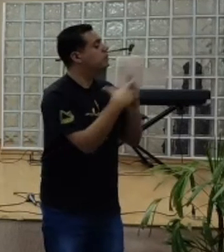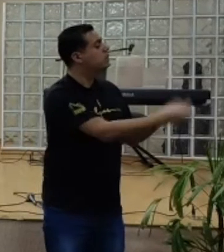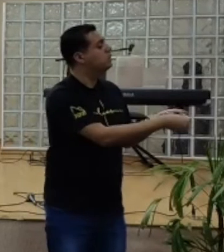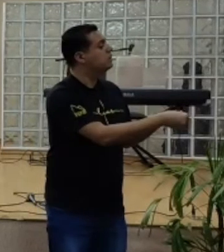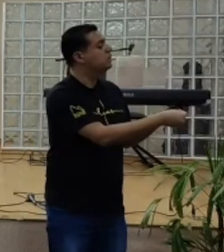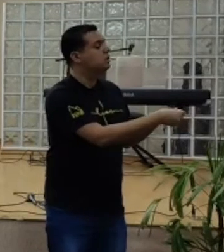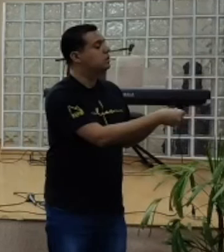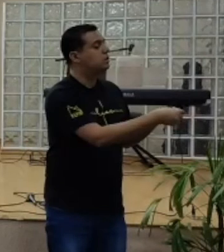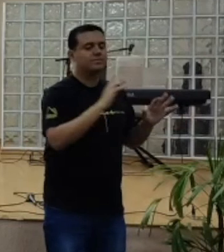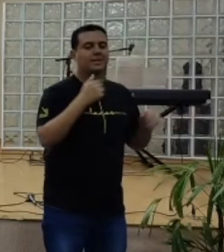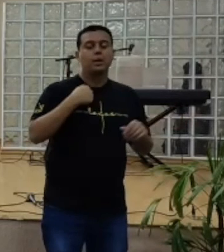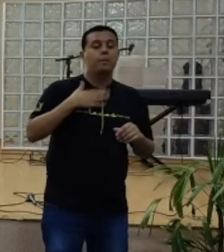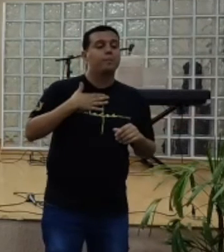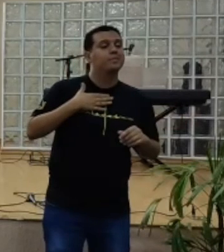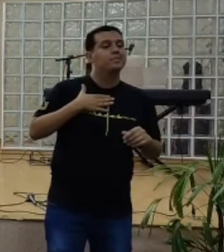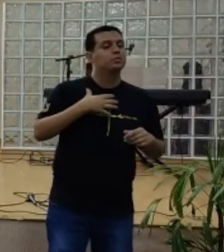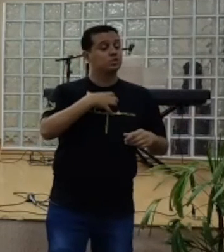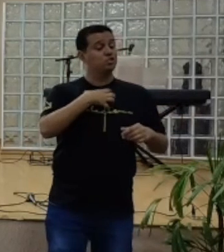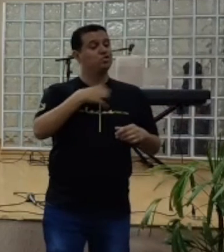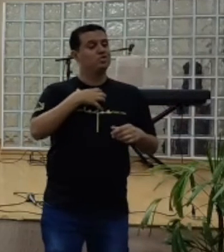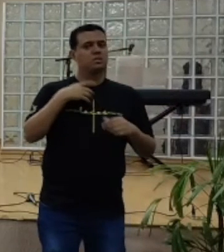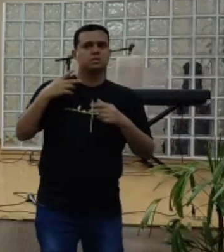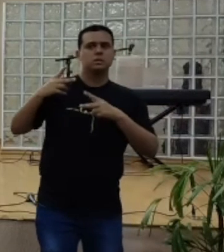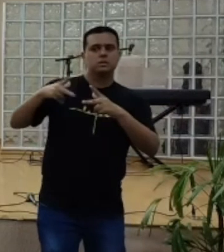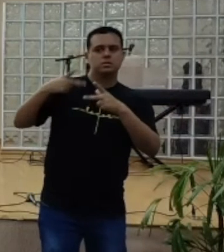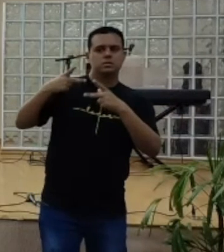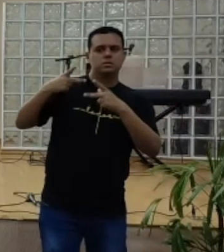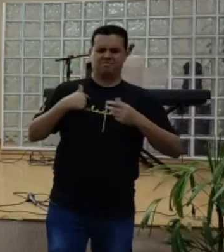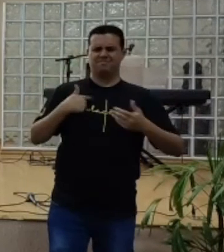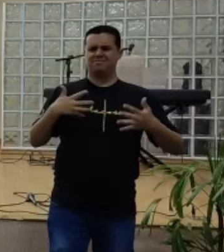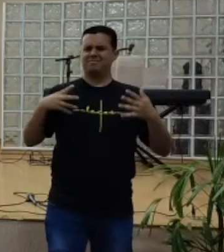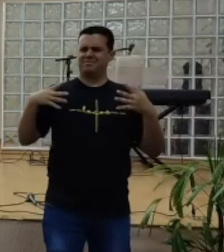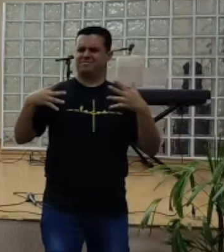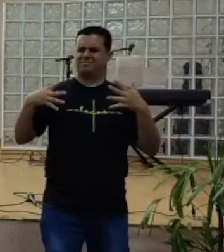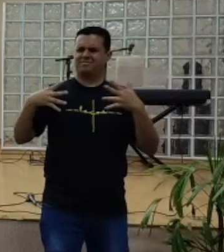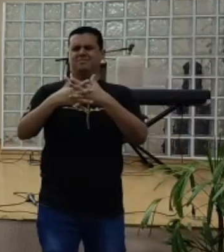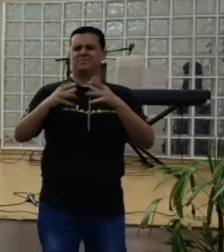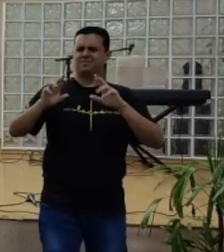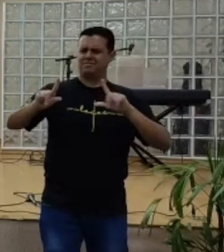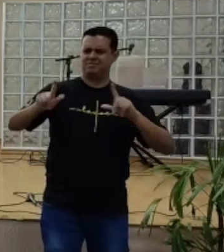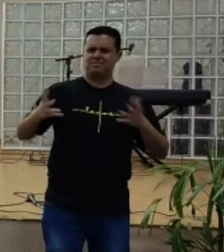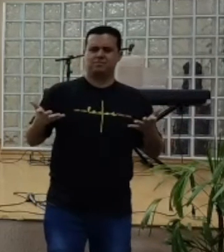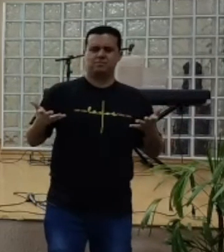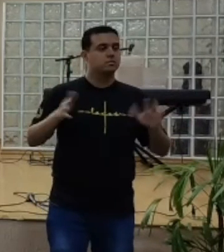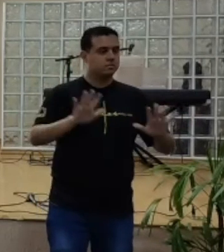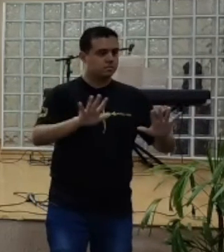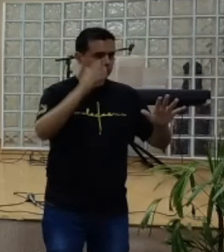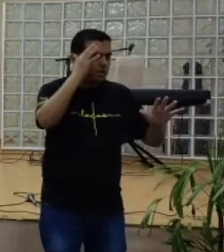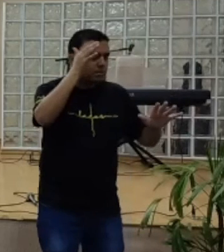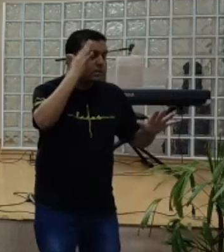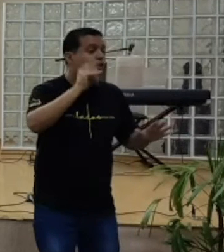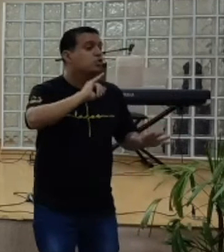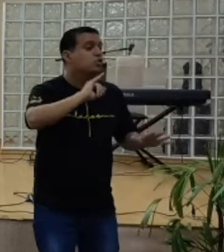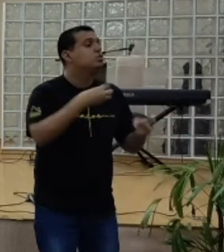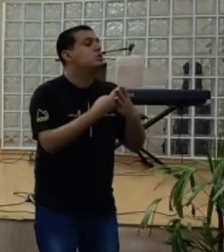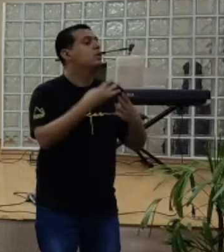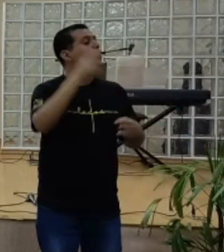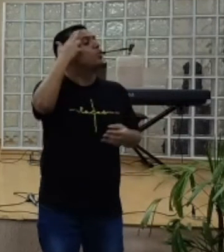pane. E eu queria que você pensasse no judeu, quando ele ouviu isto, que ele se sentia